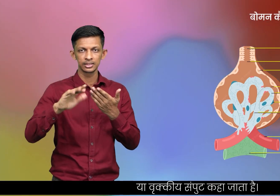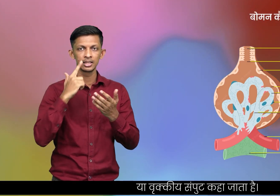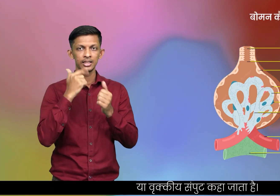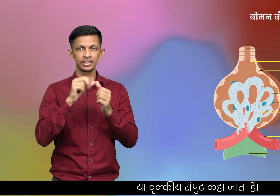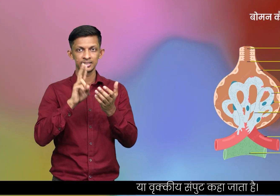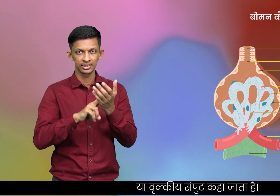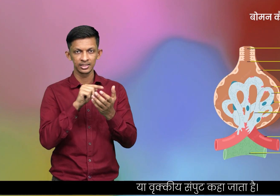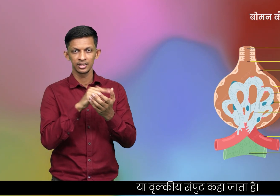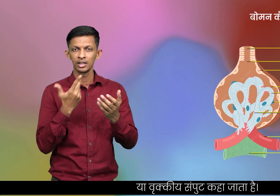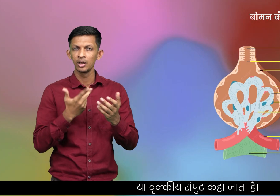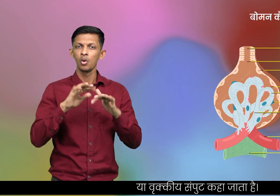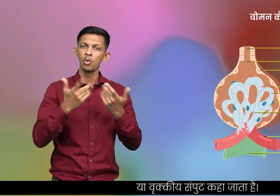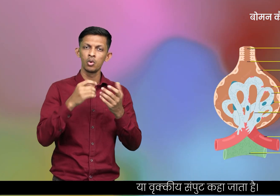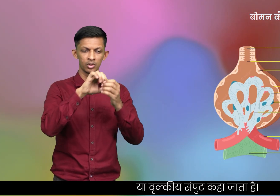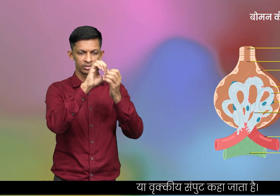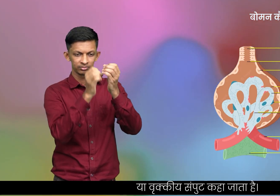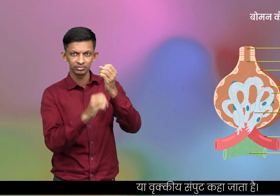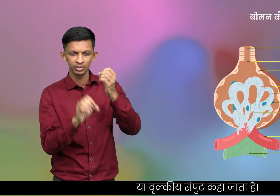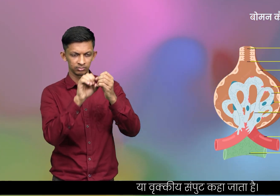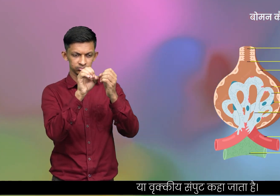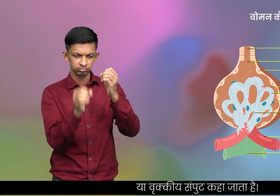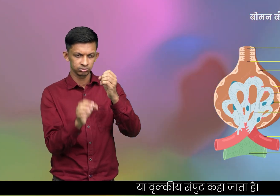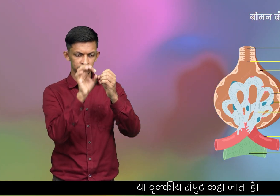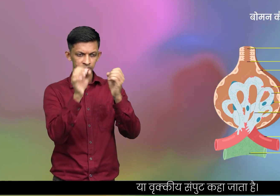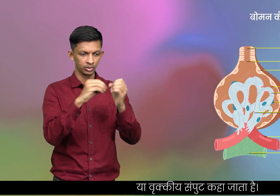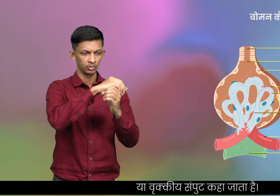और रीनल कैप्सूल कहा जाता है।